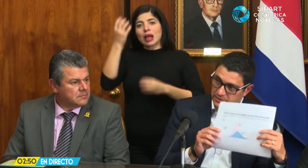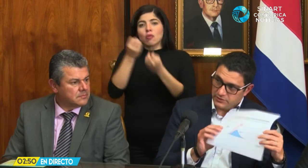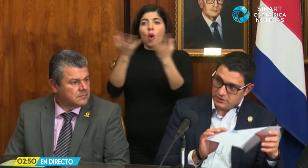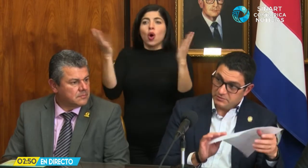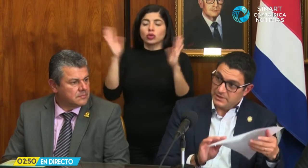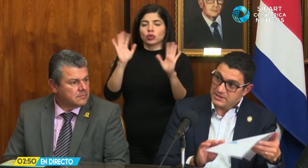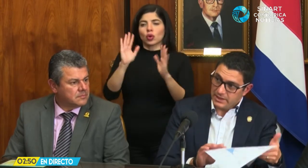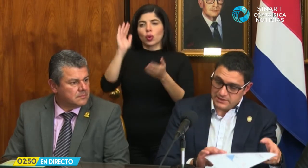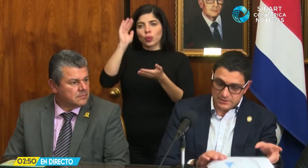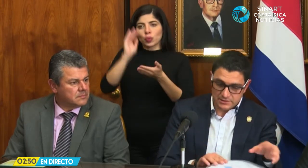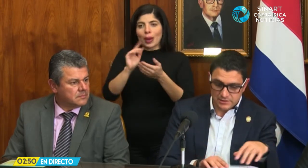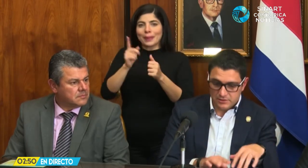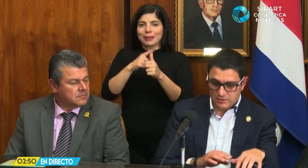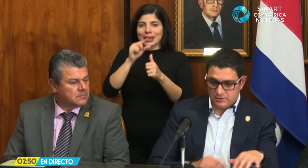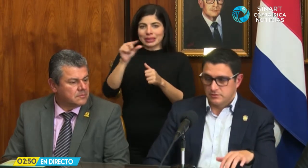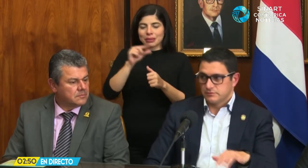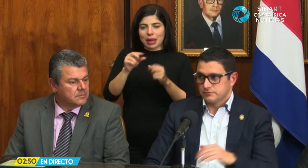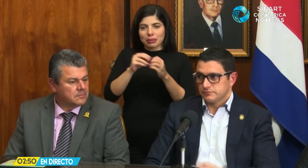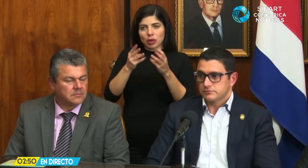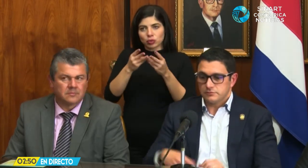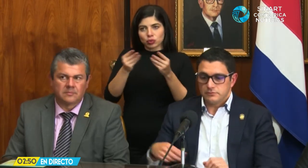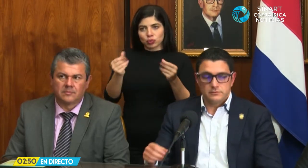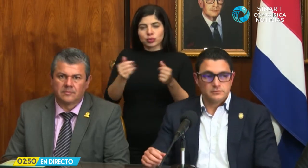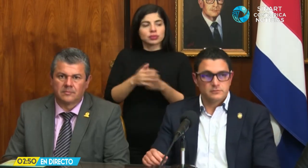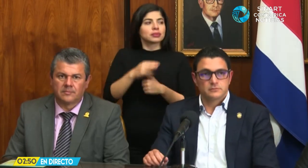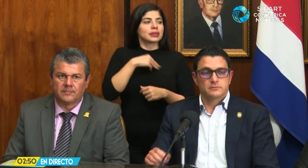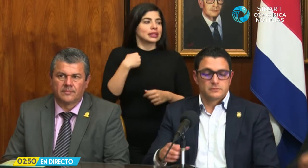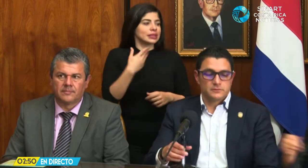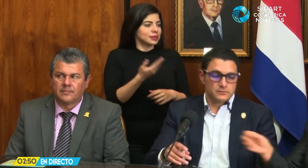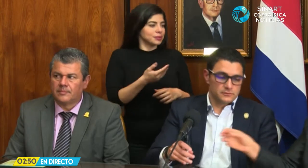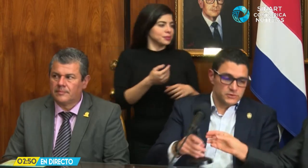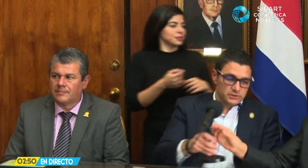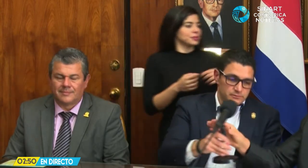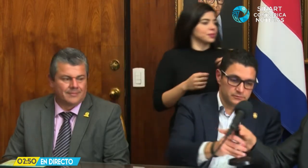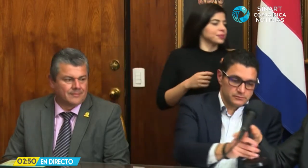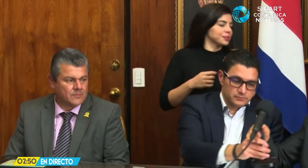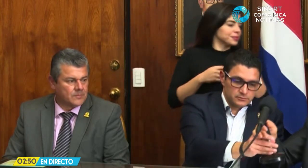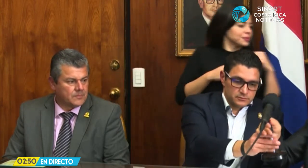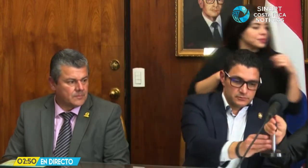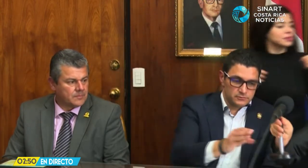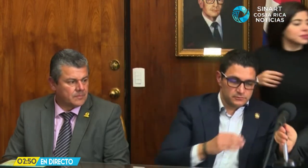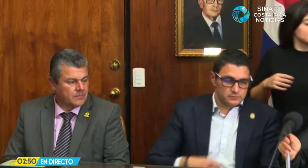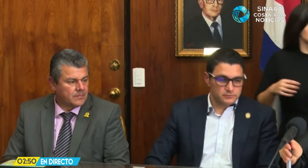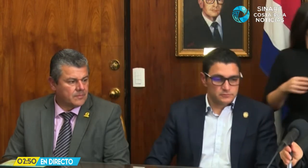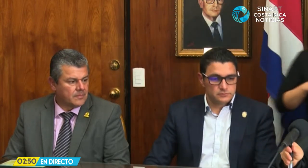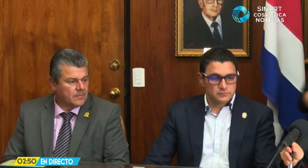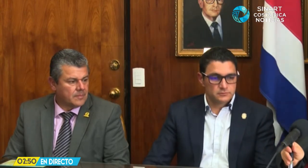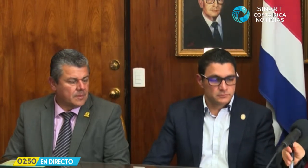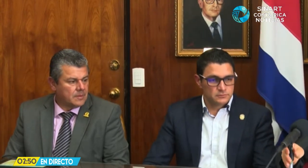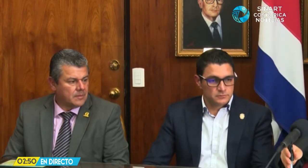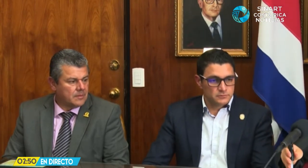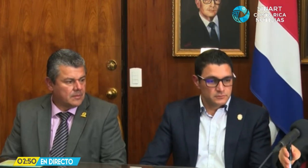en las primeras semanas. Ministra. Sí.